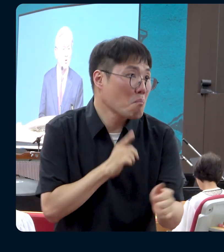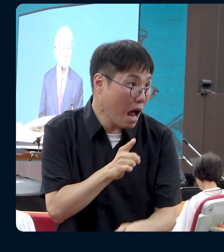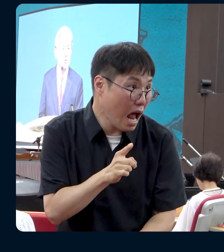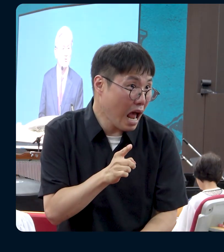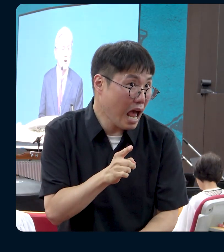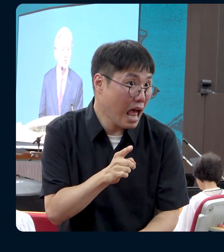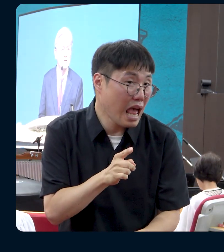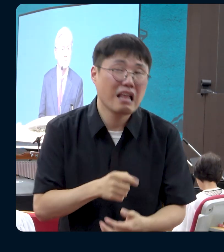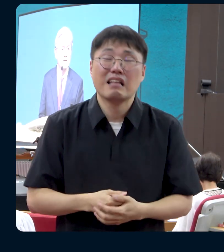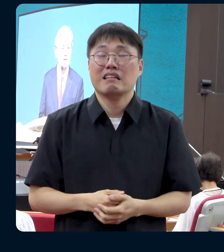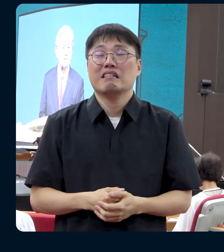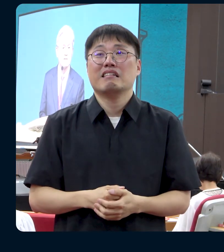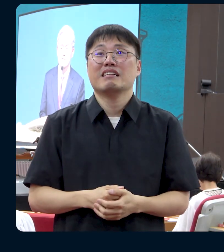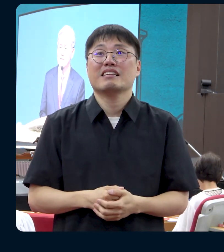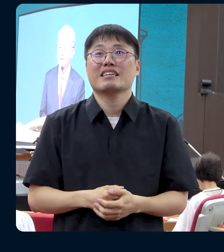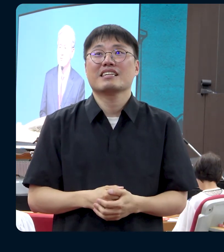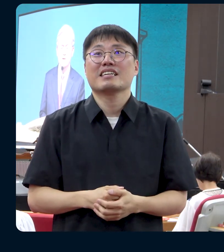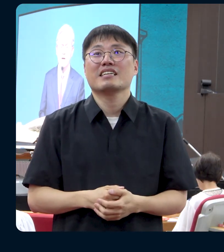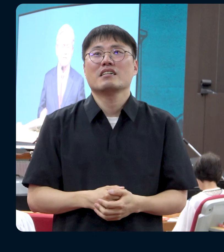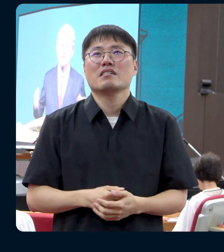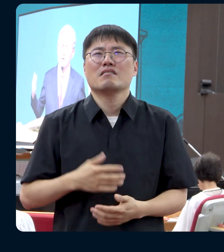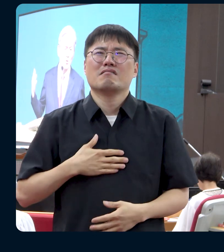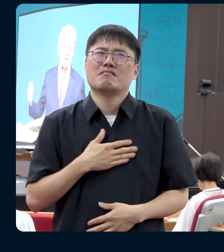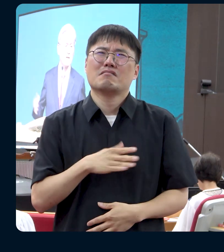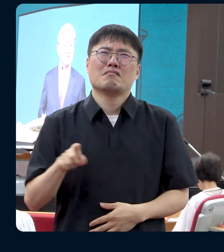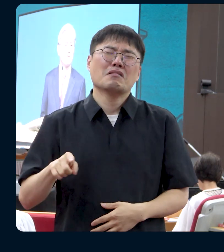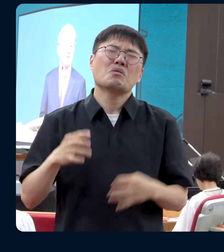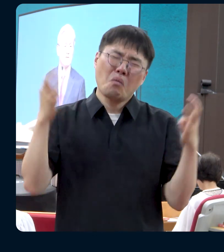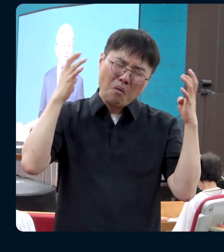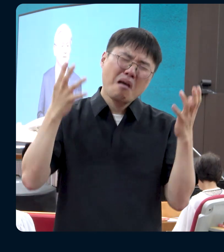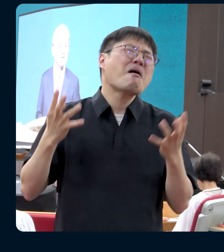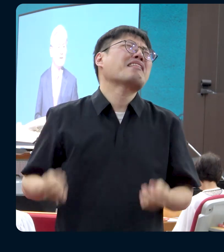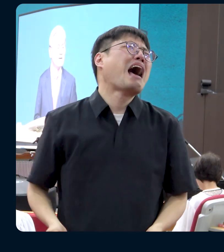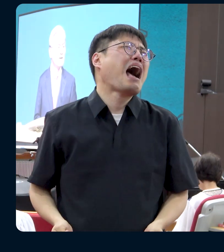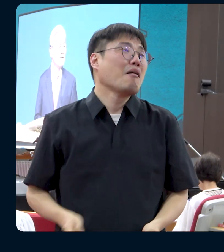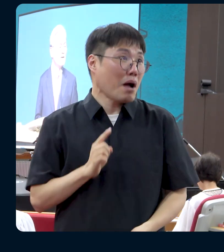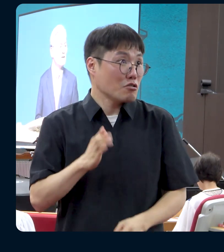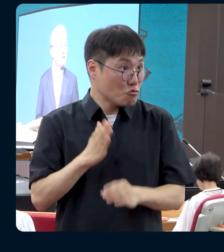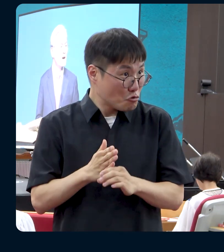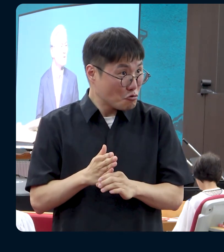좋겠다, 동정표 구하고 있습니까? 우리 사실 이렇게 고생했어